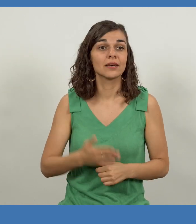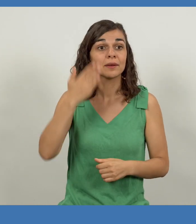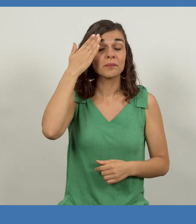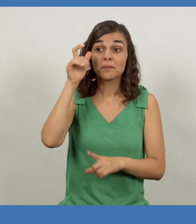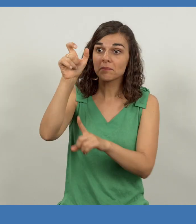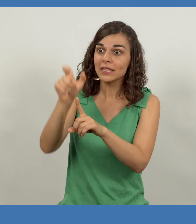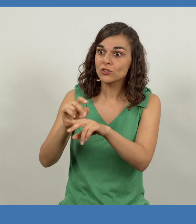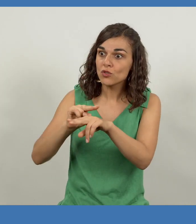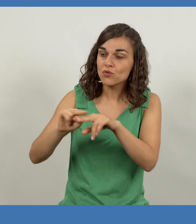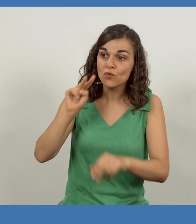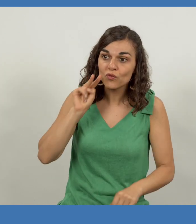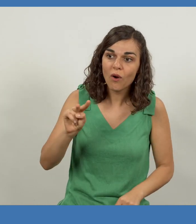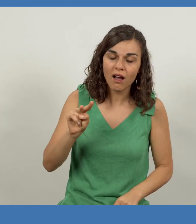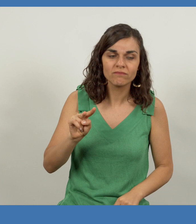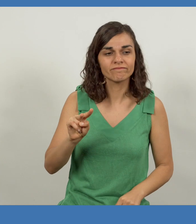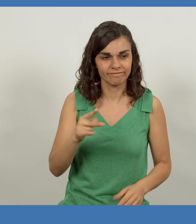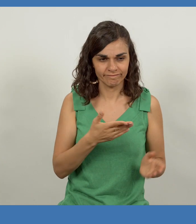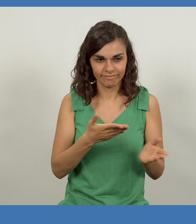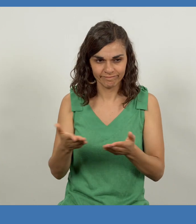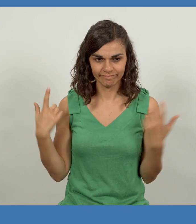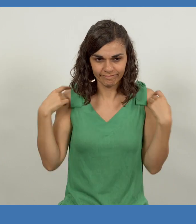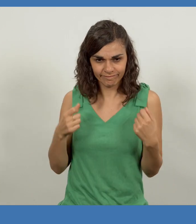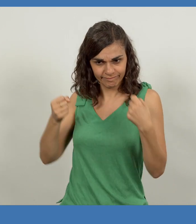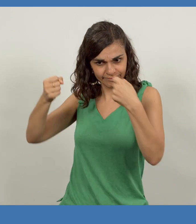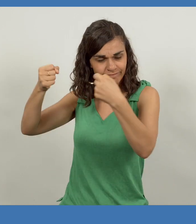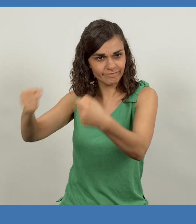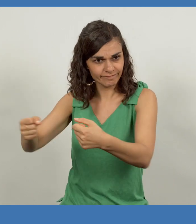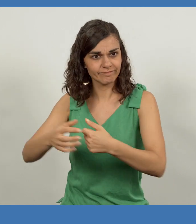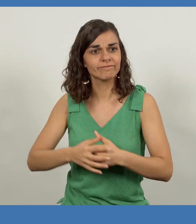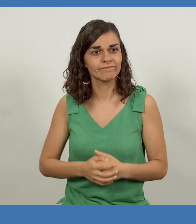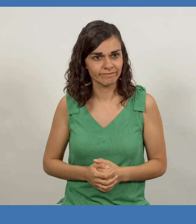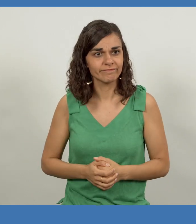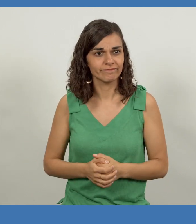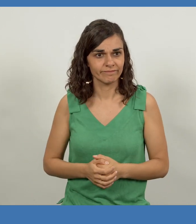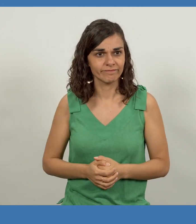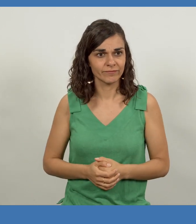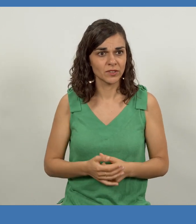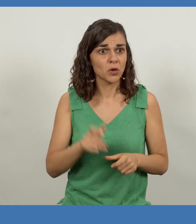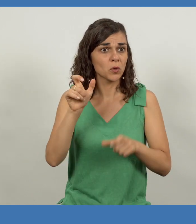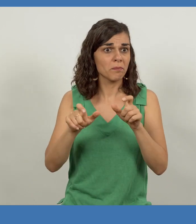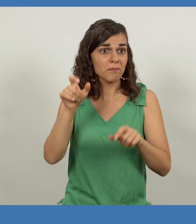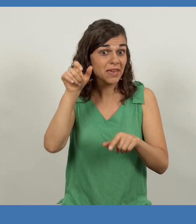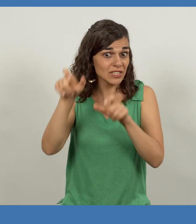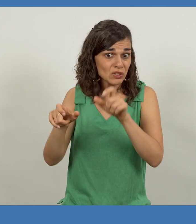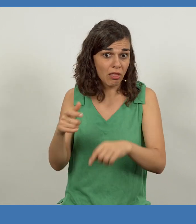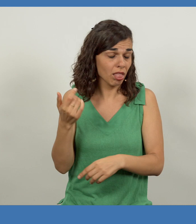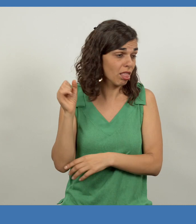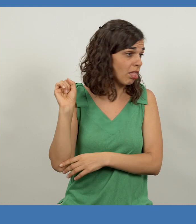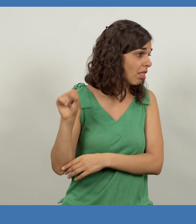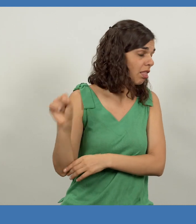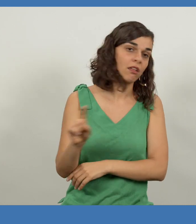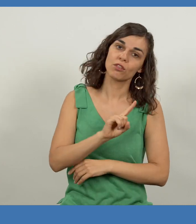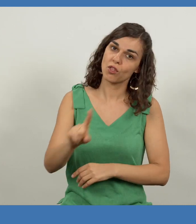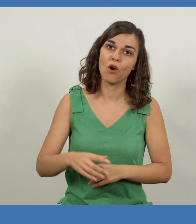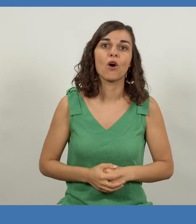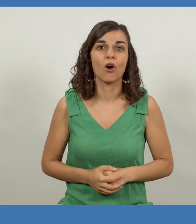vois un homme nu, couvre-le et ne te détourne pas de ton semblable. Alors ta lumière